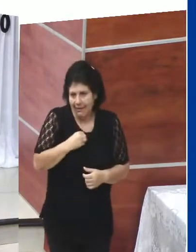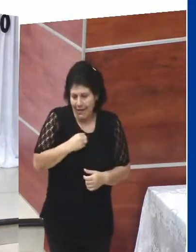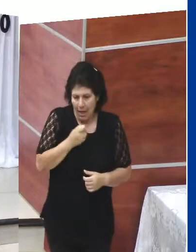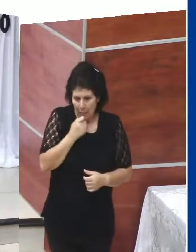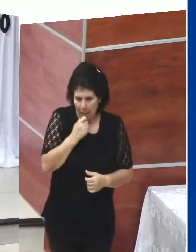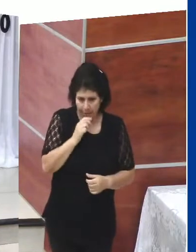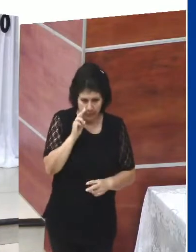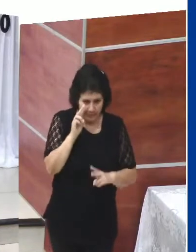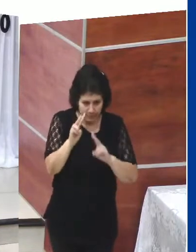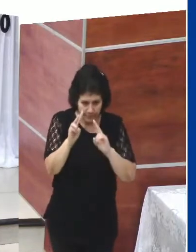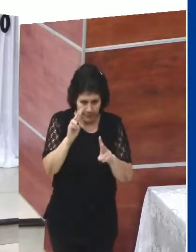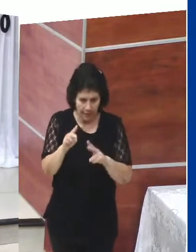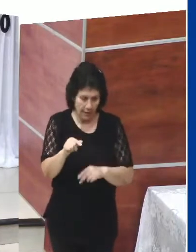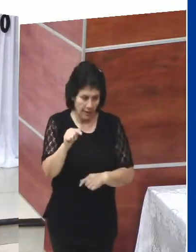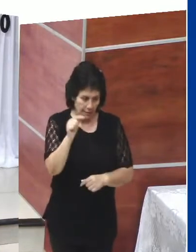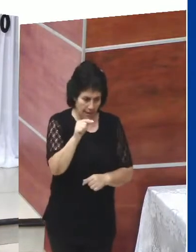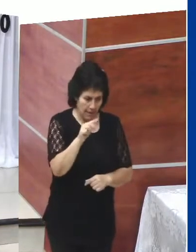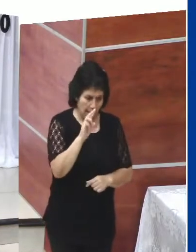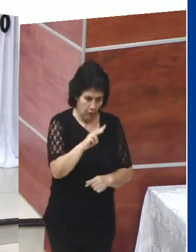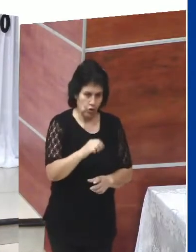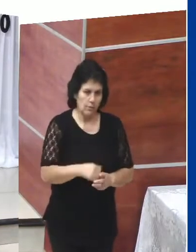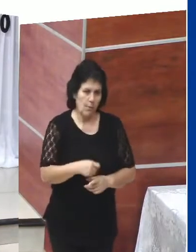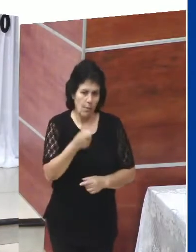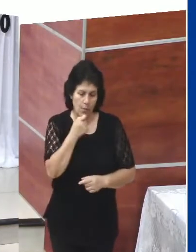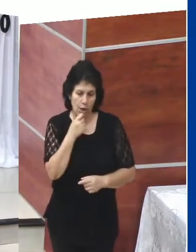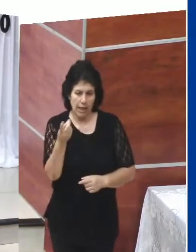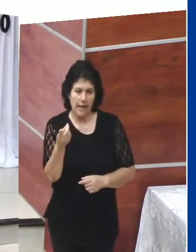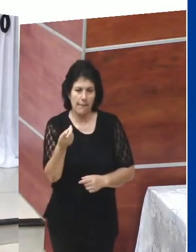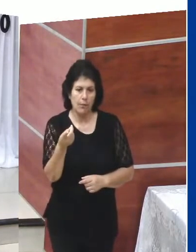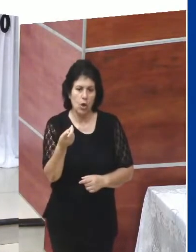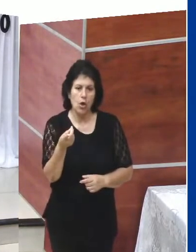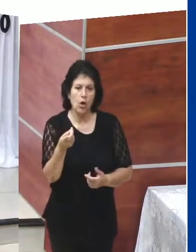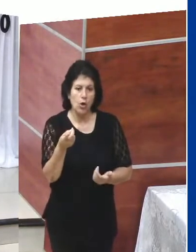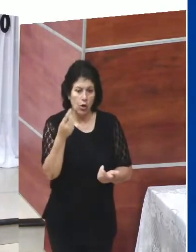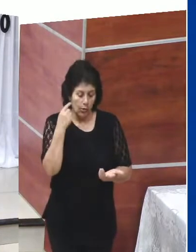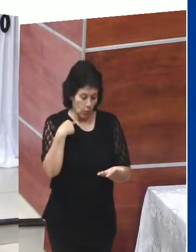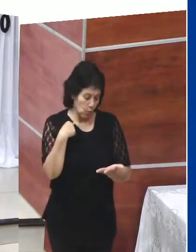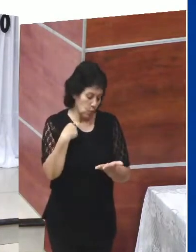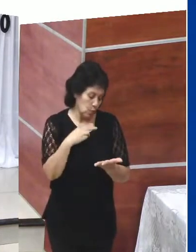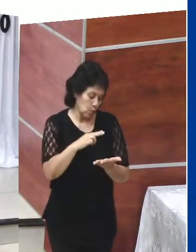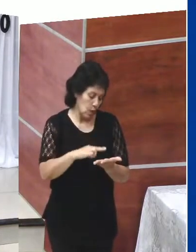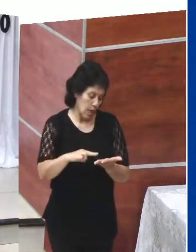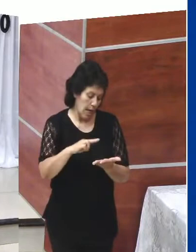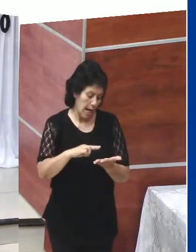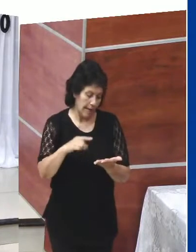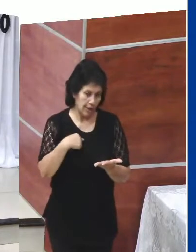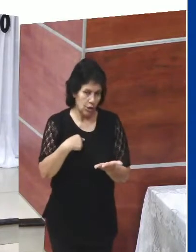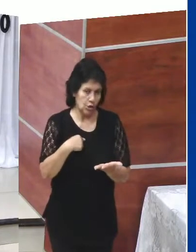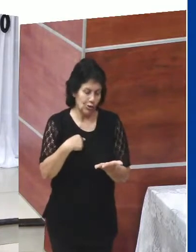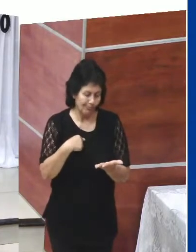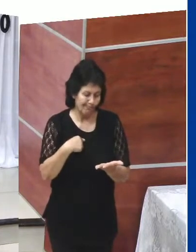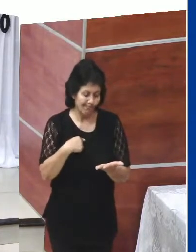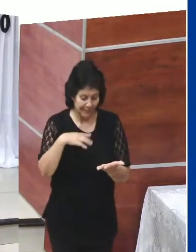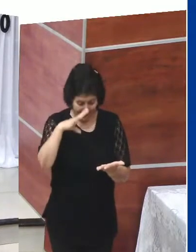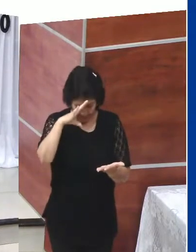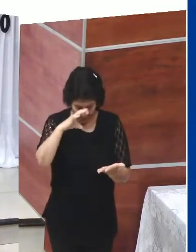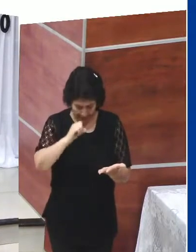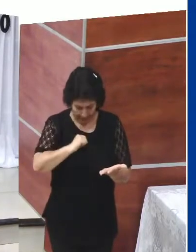y verte leer un texto bíblico y animarme a ser fiel en el Señor.